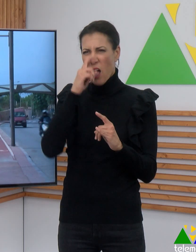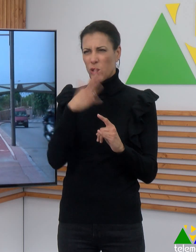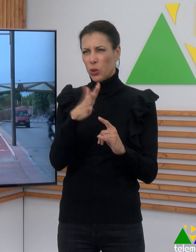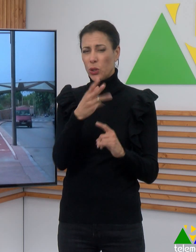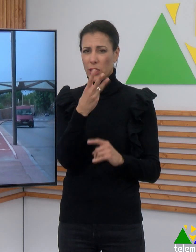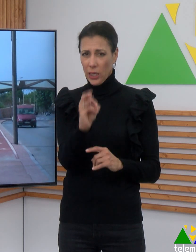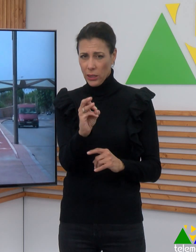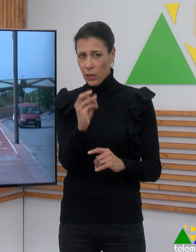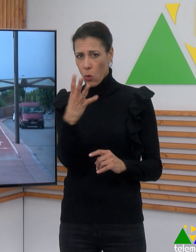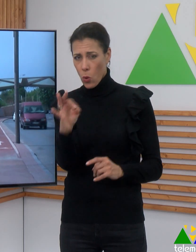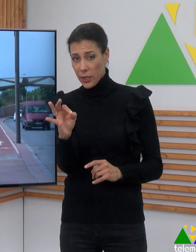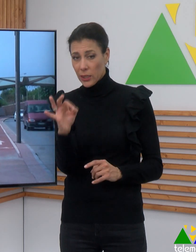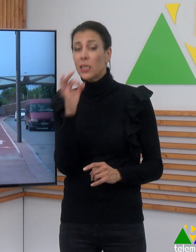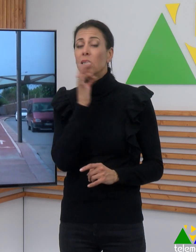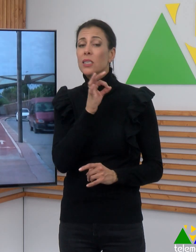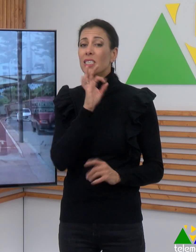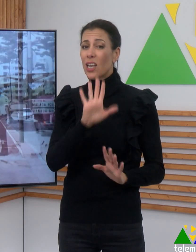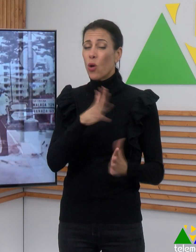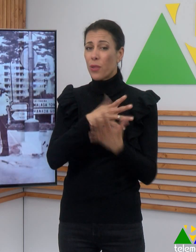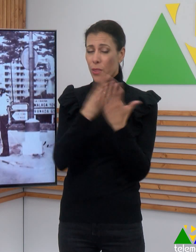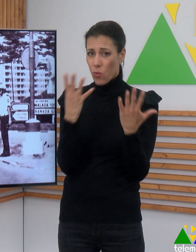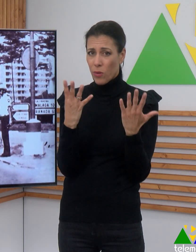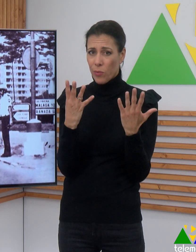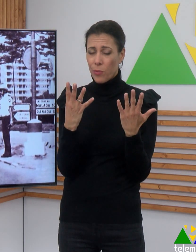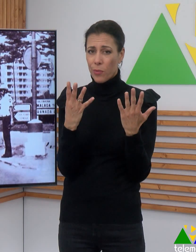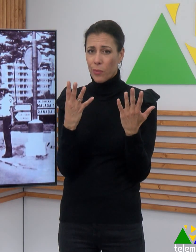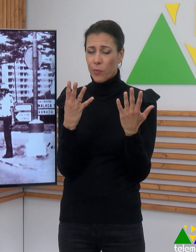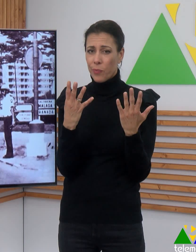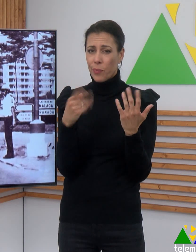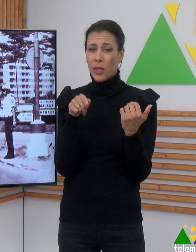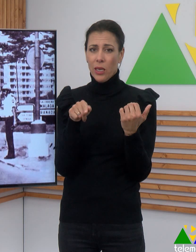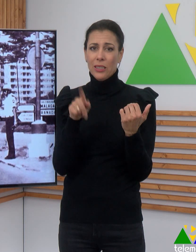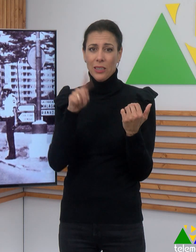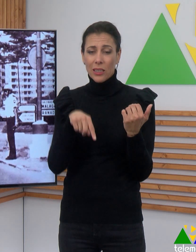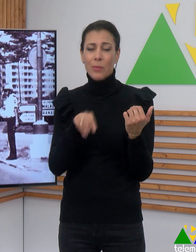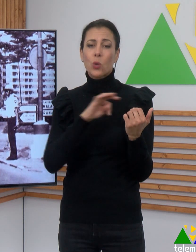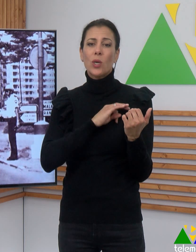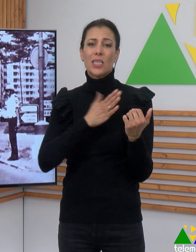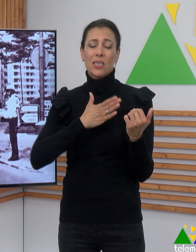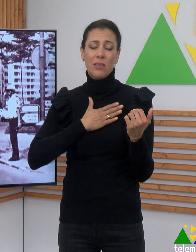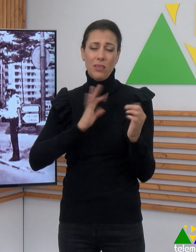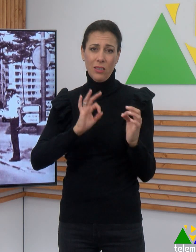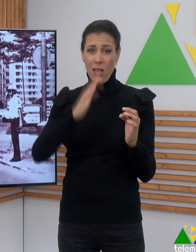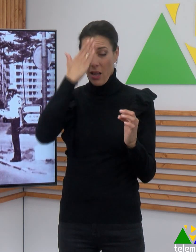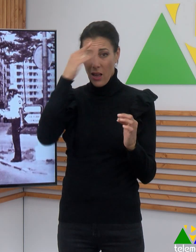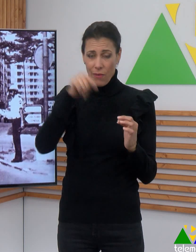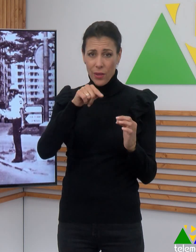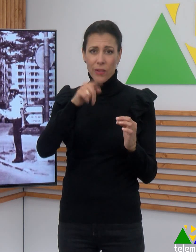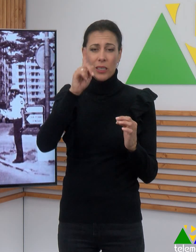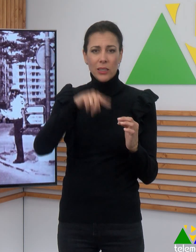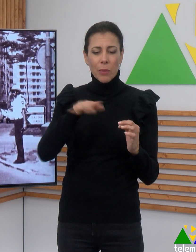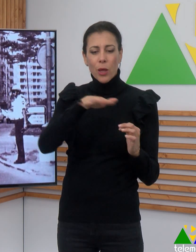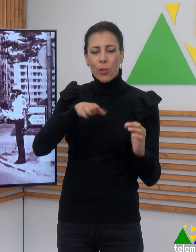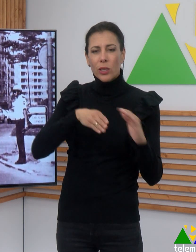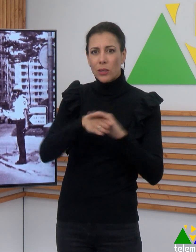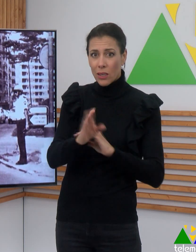30 o años 40 del siglo XIX, Nuestra Señora de la Cabeza, la zona de la entrada de la Plaza